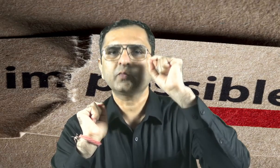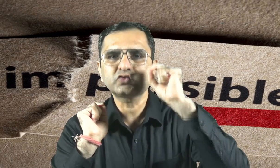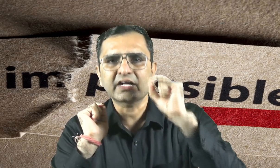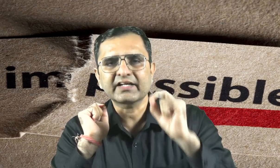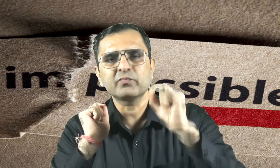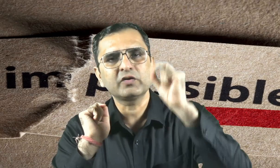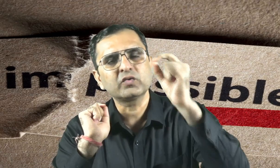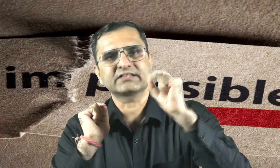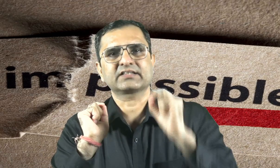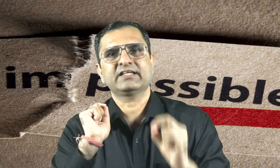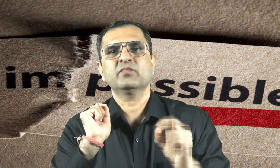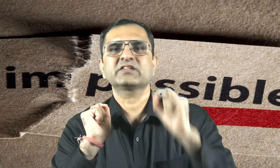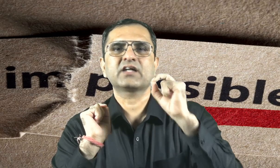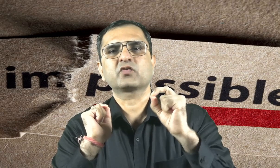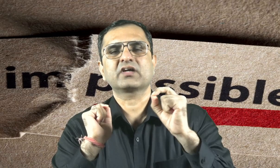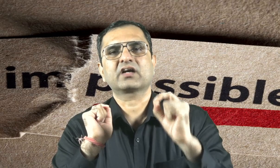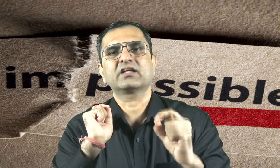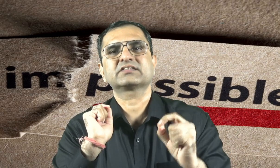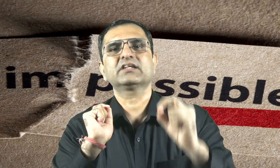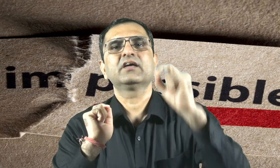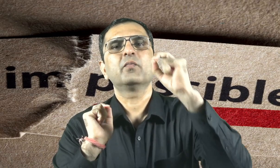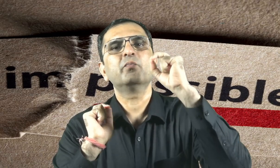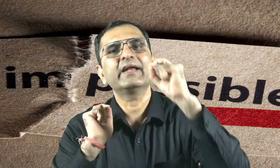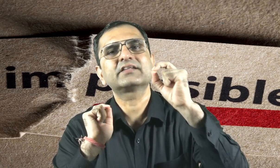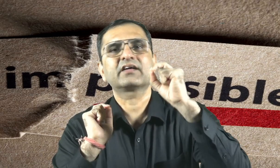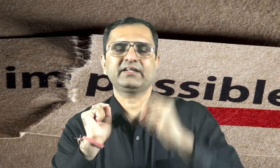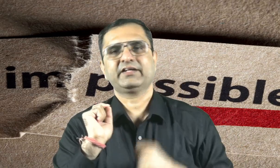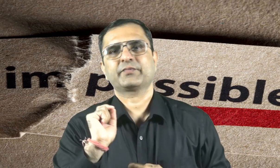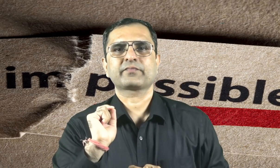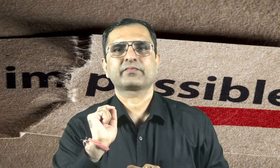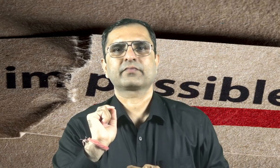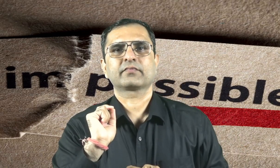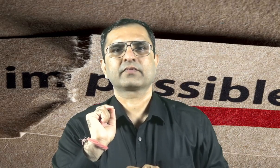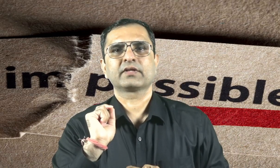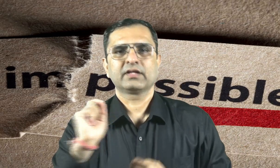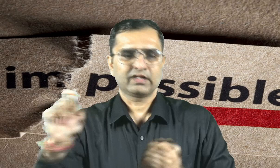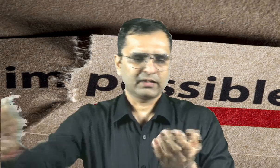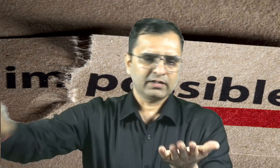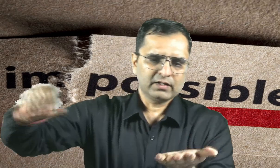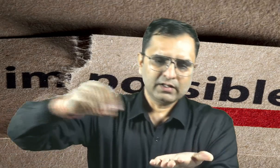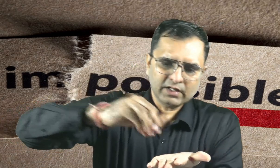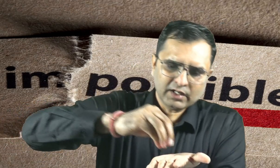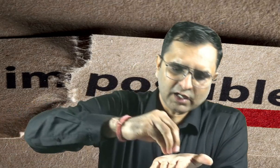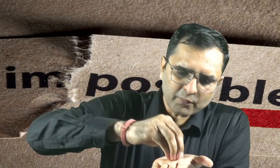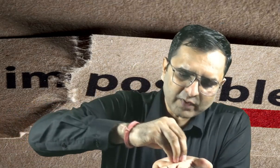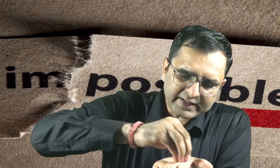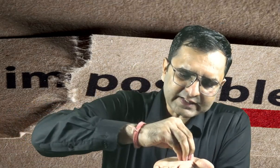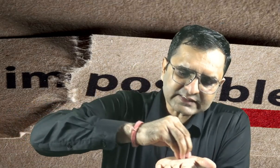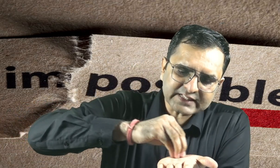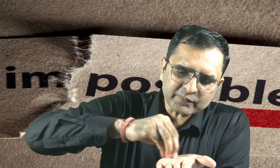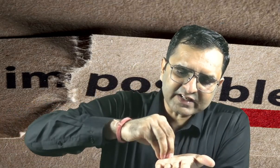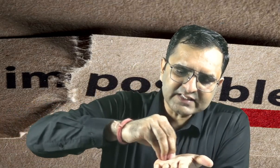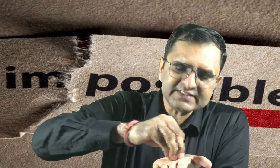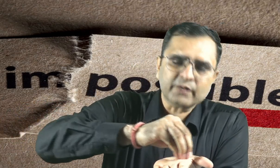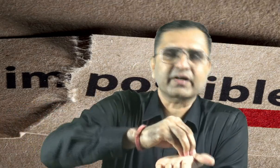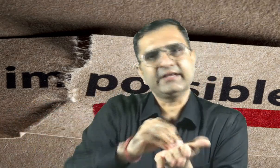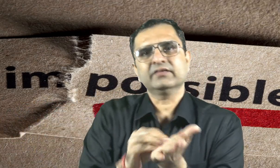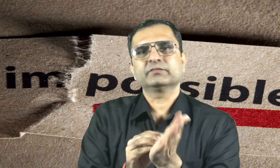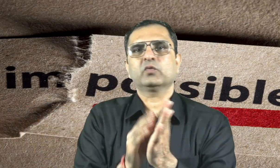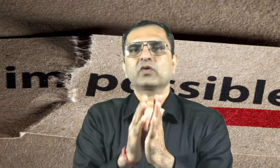कैटेगरी में बिल्कुल आ सकते हैं बस आपको क्या करना सर मेहनत करनी है अब एक सेल्फ एनालिसिस आप करें और अपने